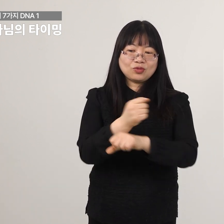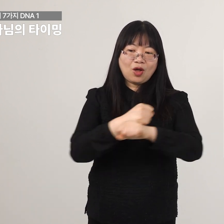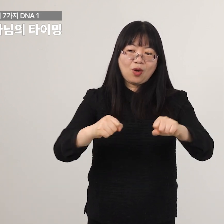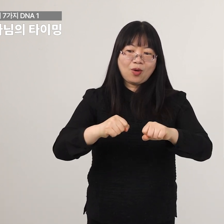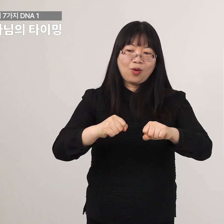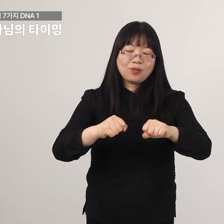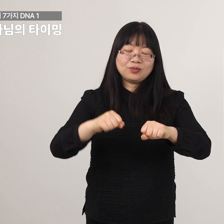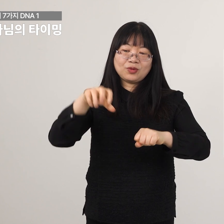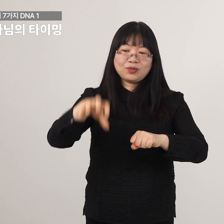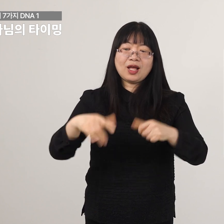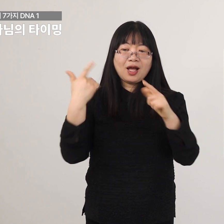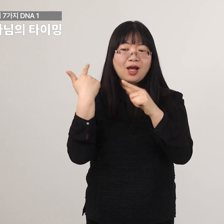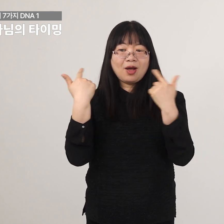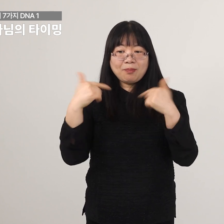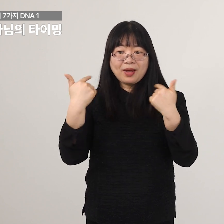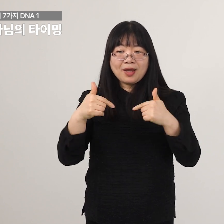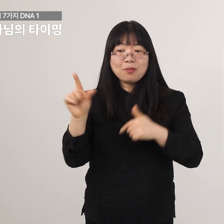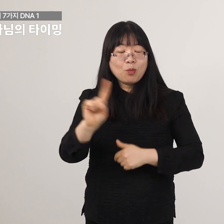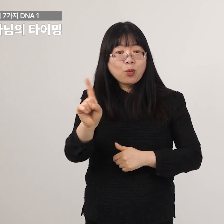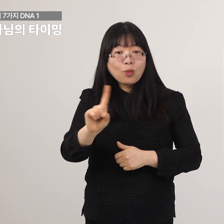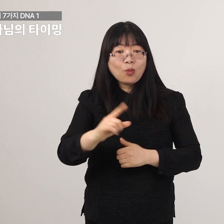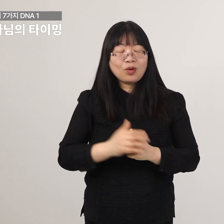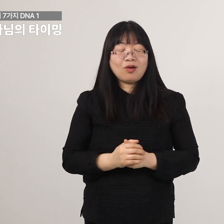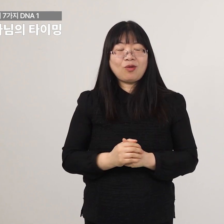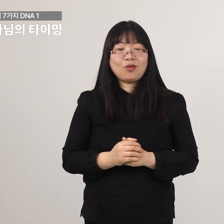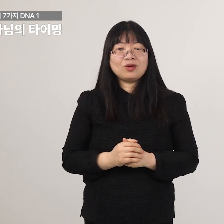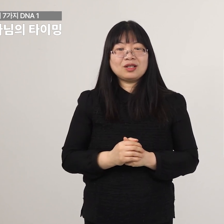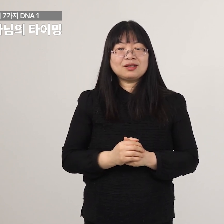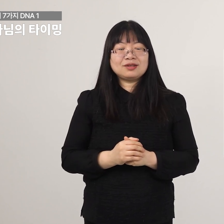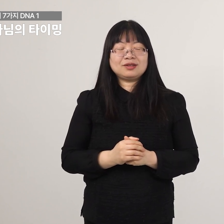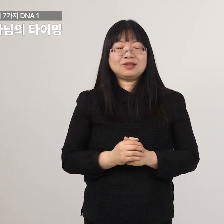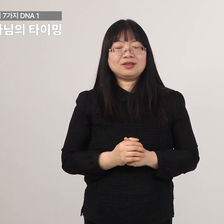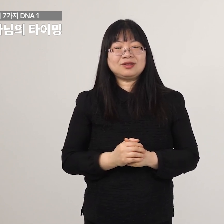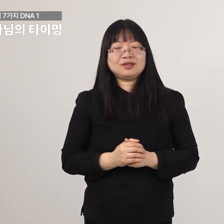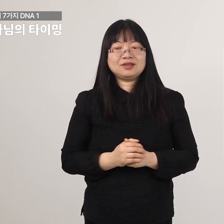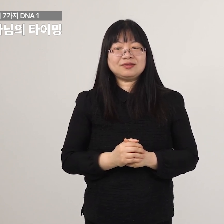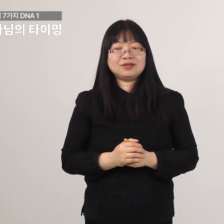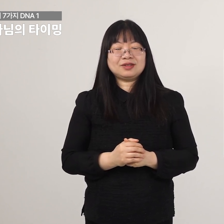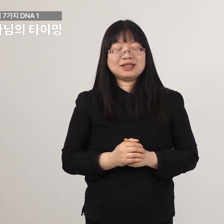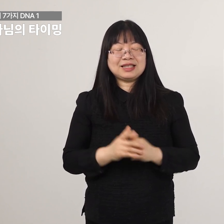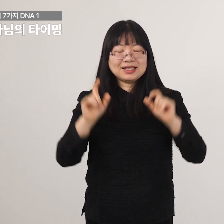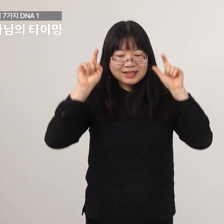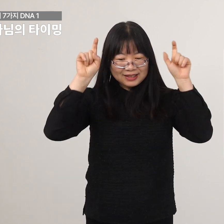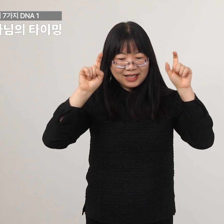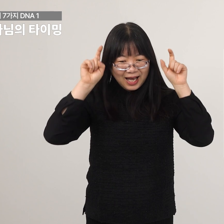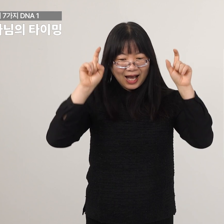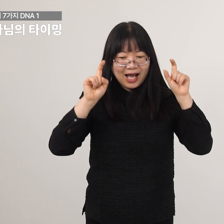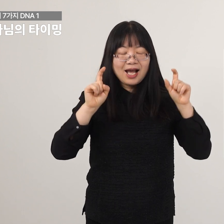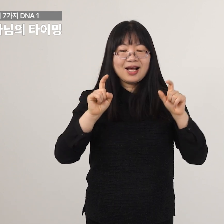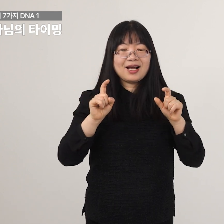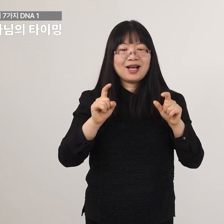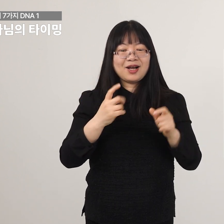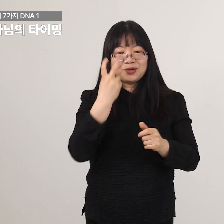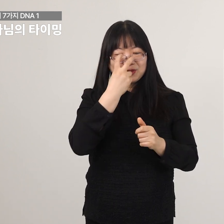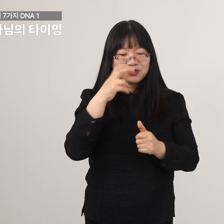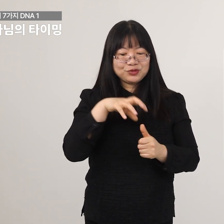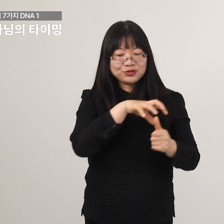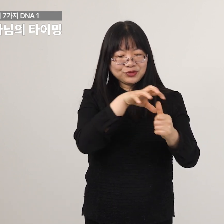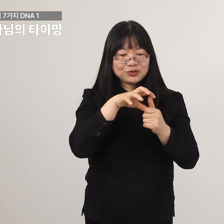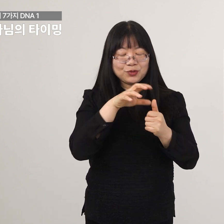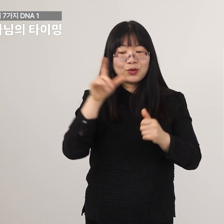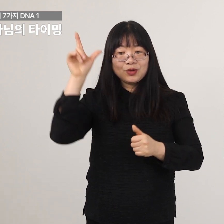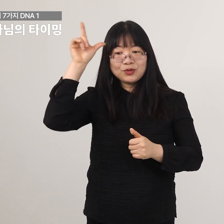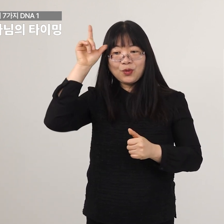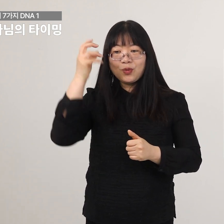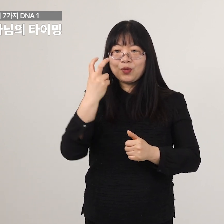광야에서 매일 뭐 했어요? 뭐 했어요? 그냥 양 풀 뜯기고 소떼